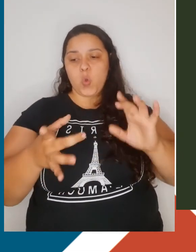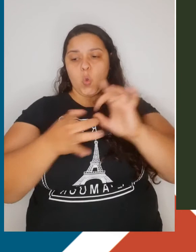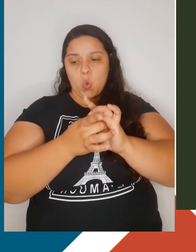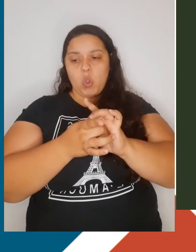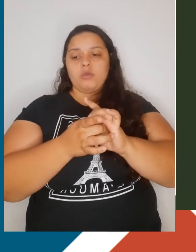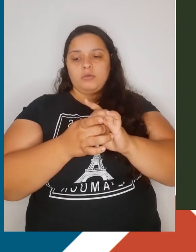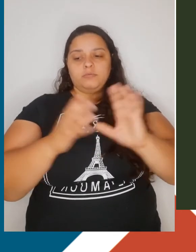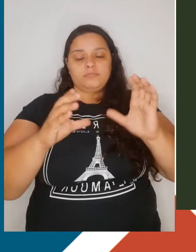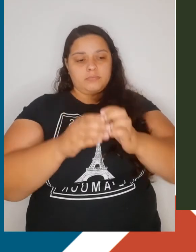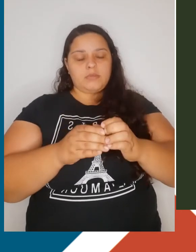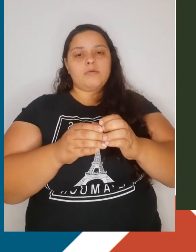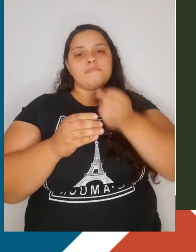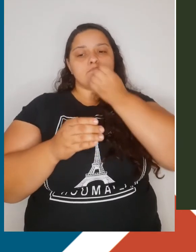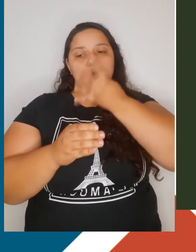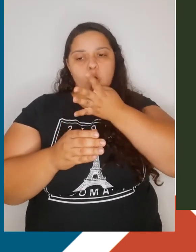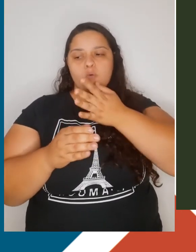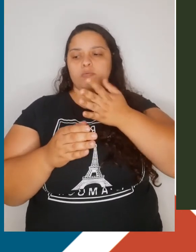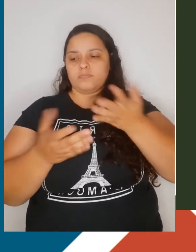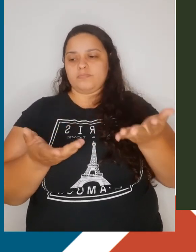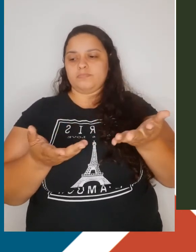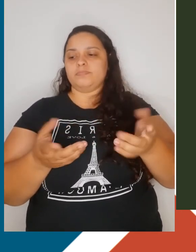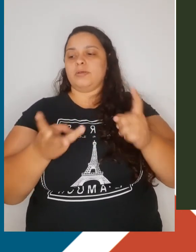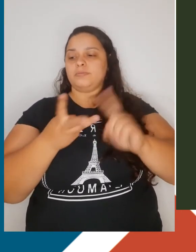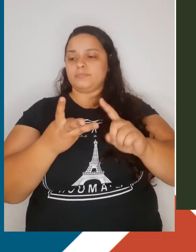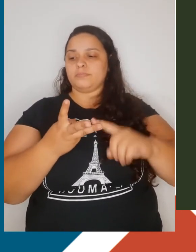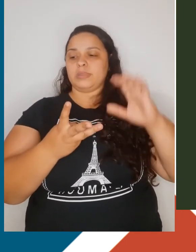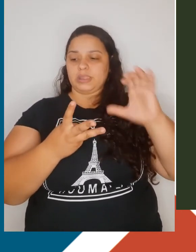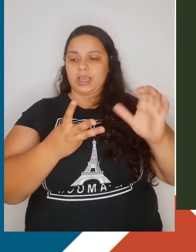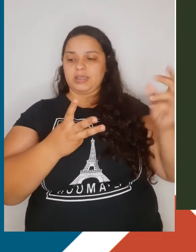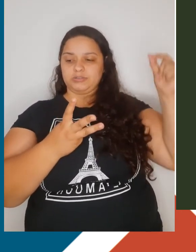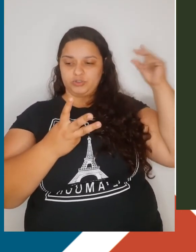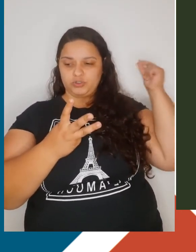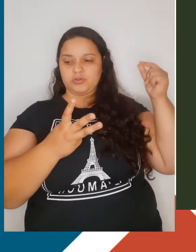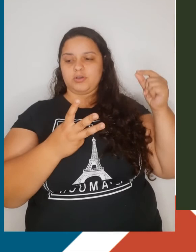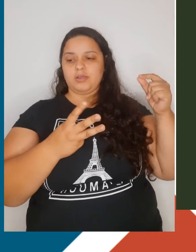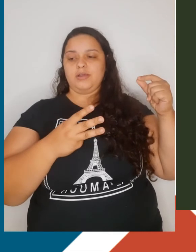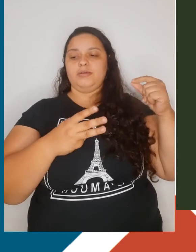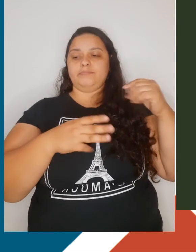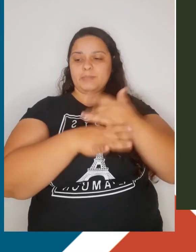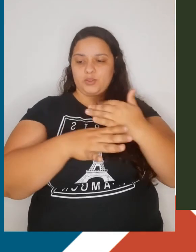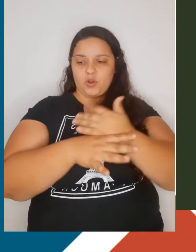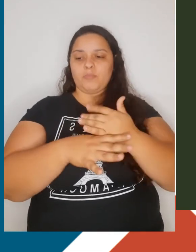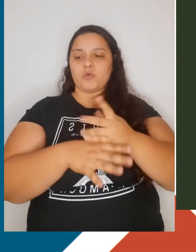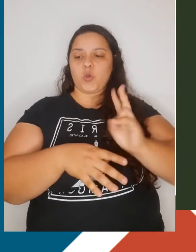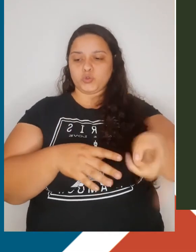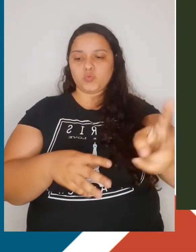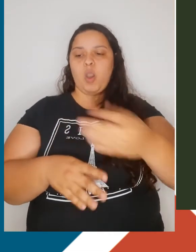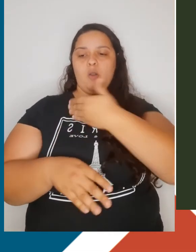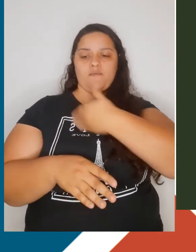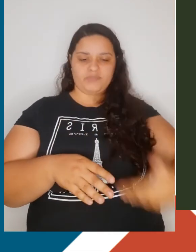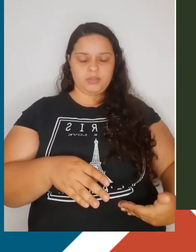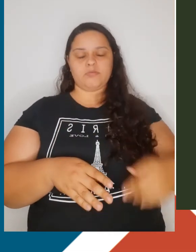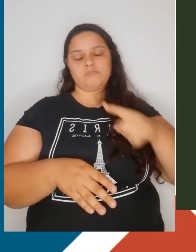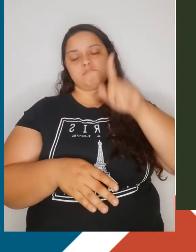estáveis. Letra C, as metrópoles ibéricas continuavam governando os territórios americanos. Letra D,